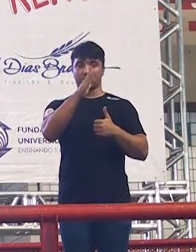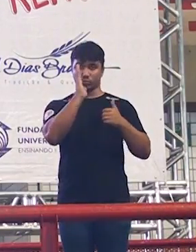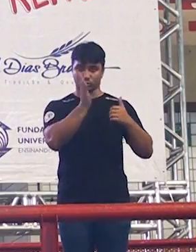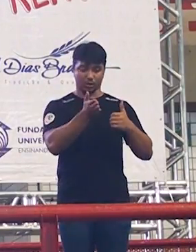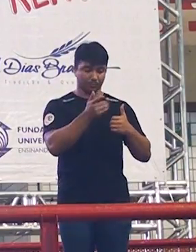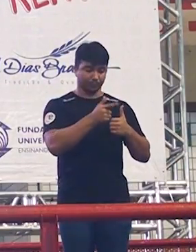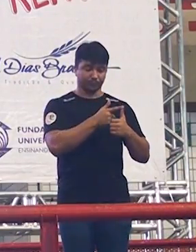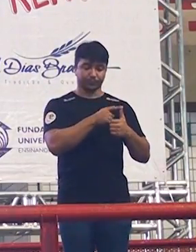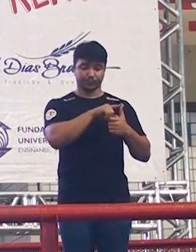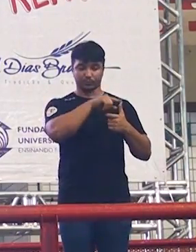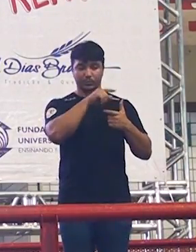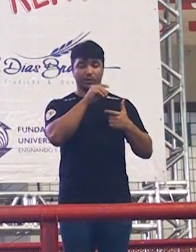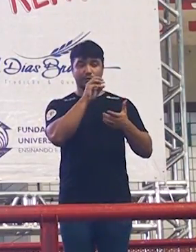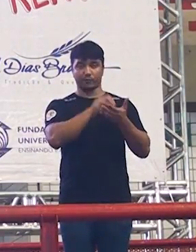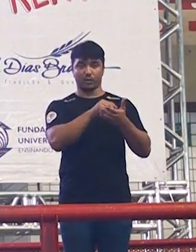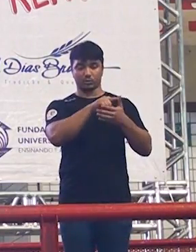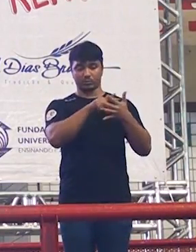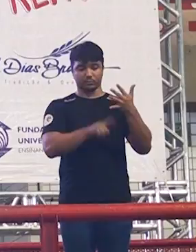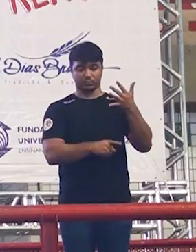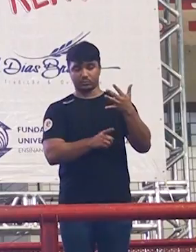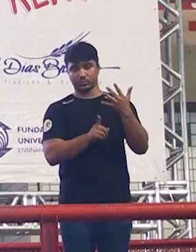ok? Faltam só 6.